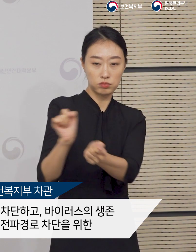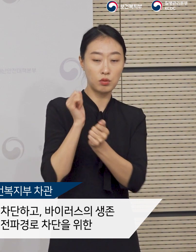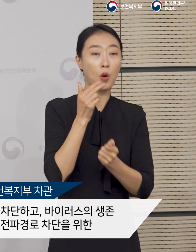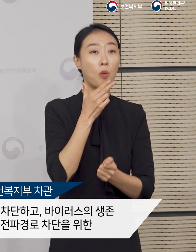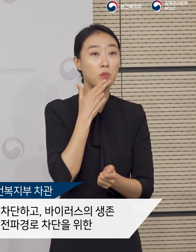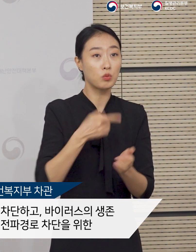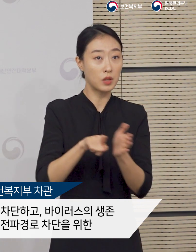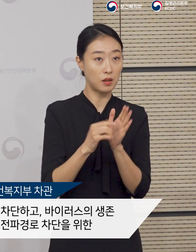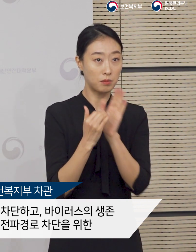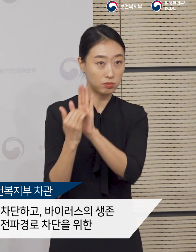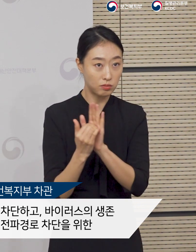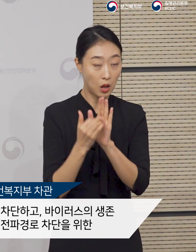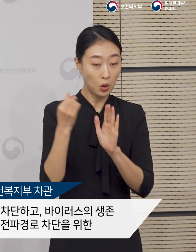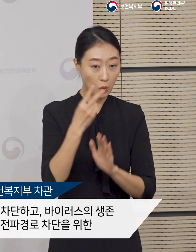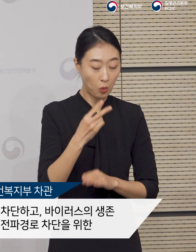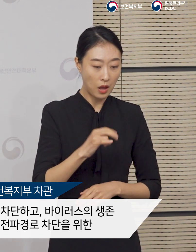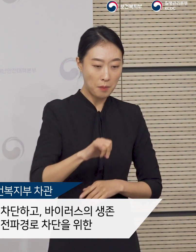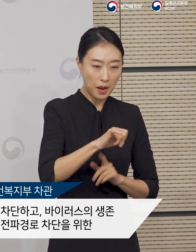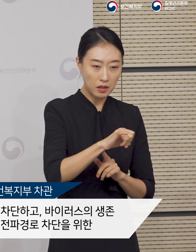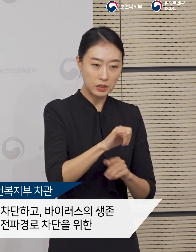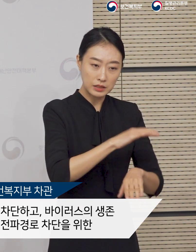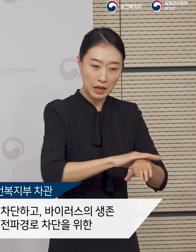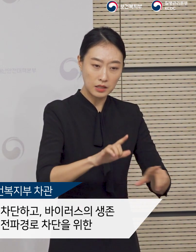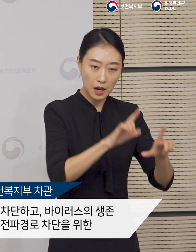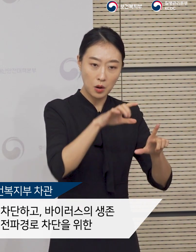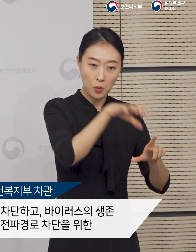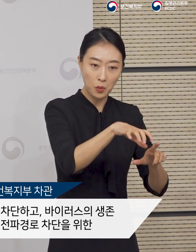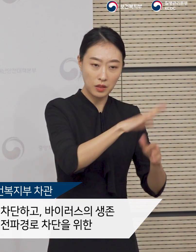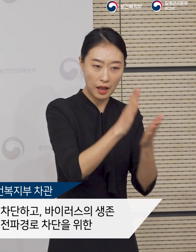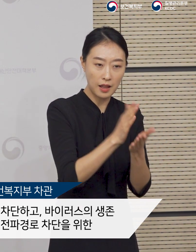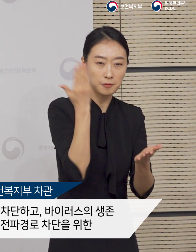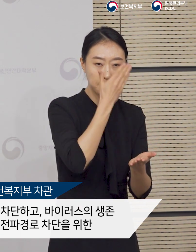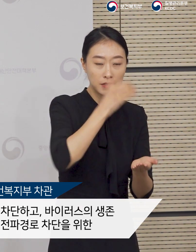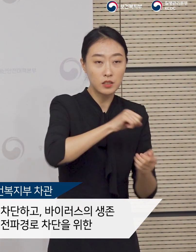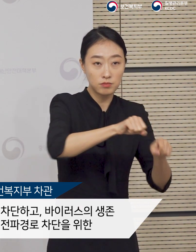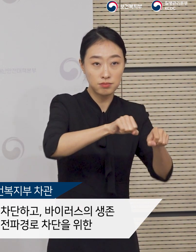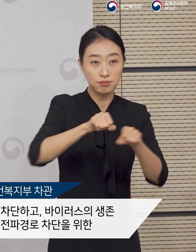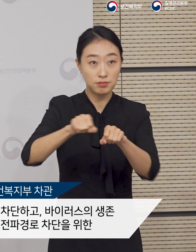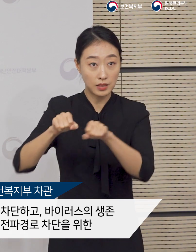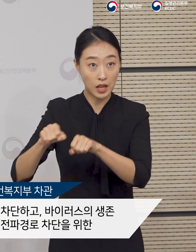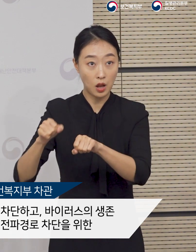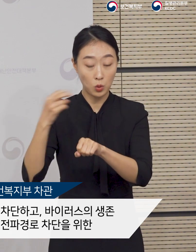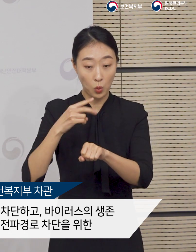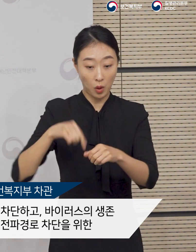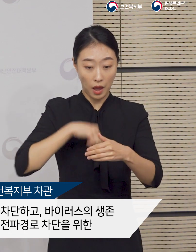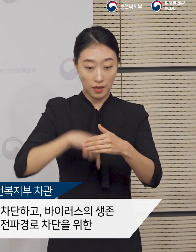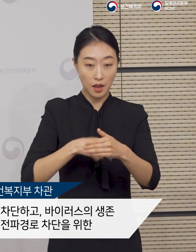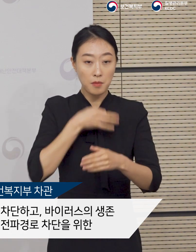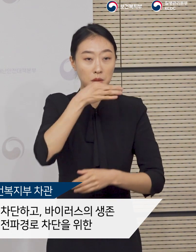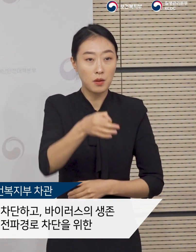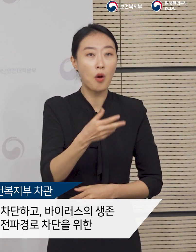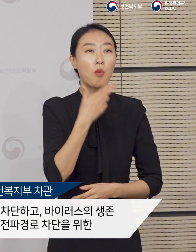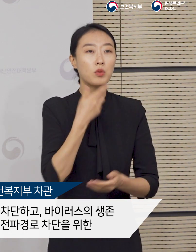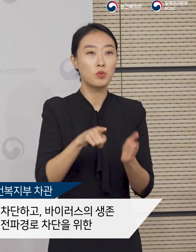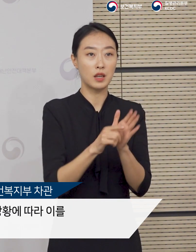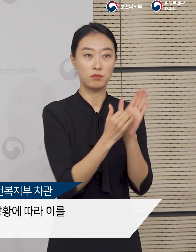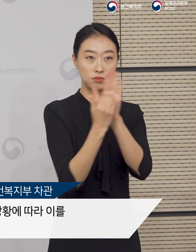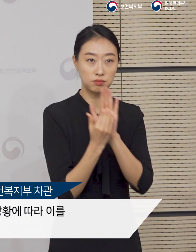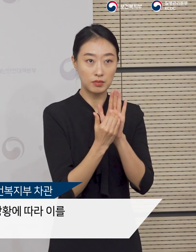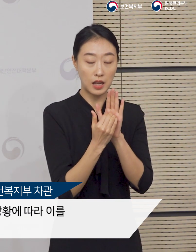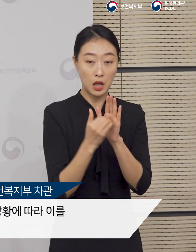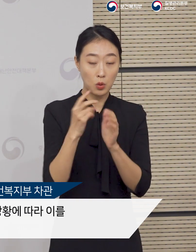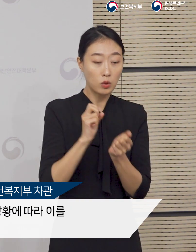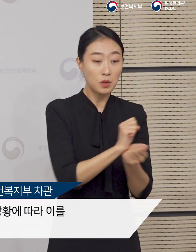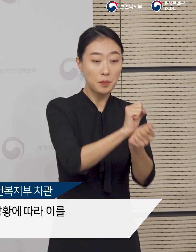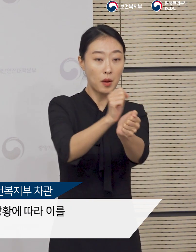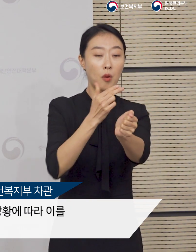차단하고 바이러스의 생존 환경을 제거하고 몸 밖으로 배출을 최소화하면서 전파 경로 차단을 위한 기본